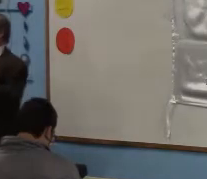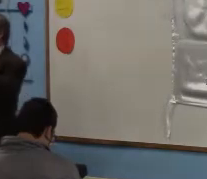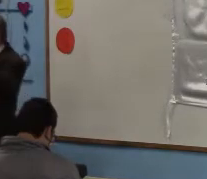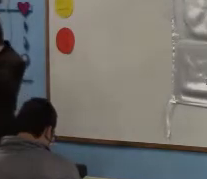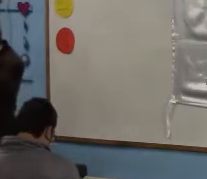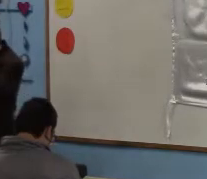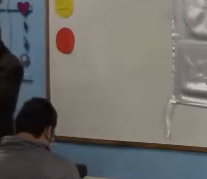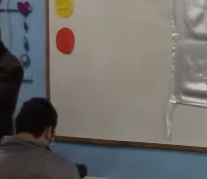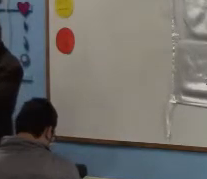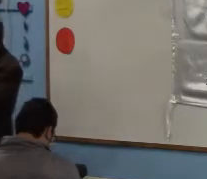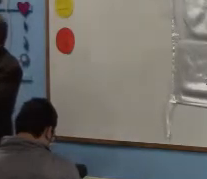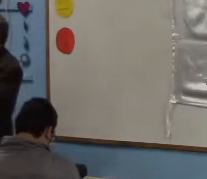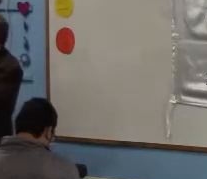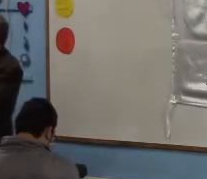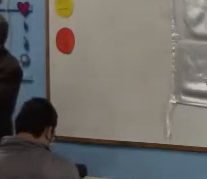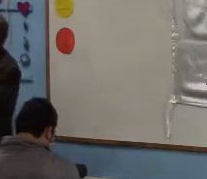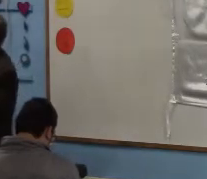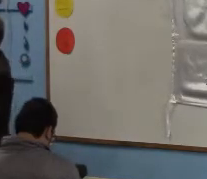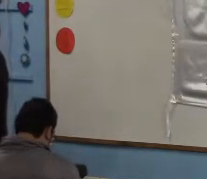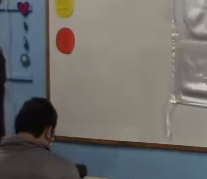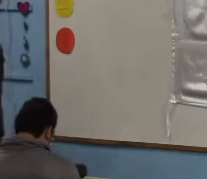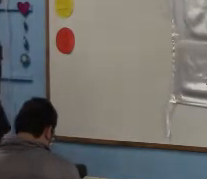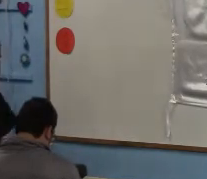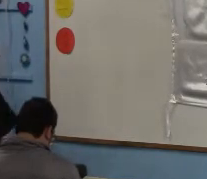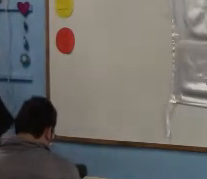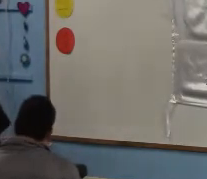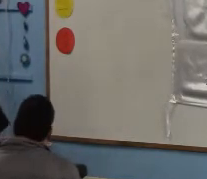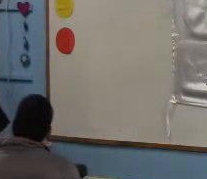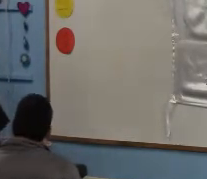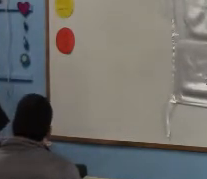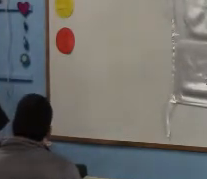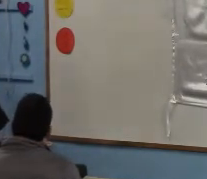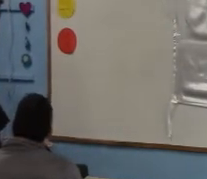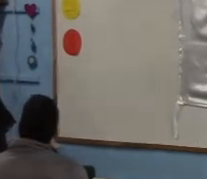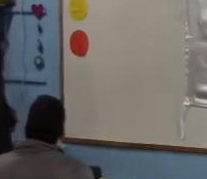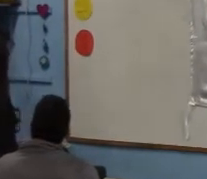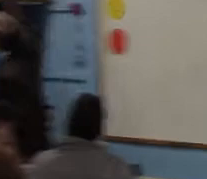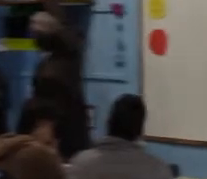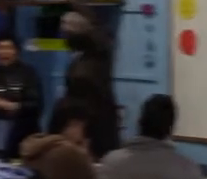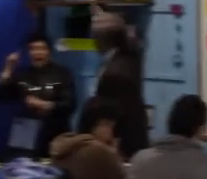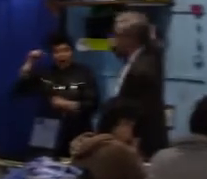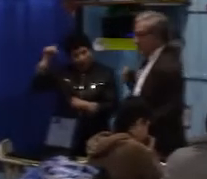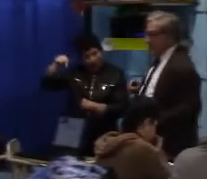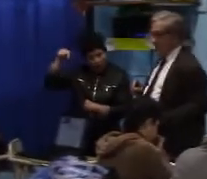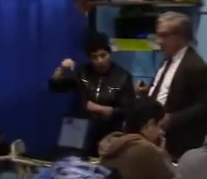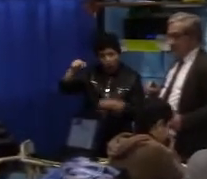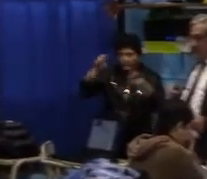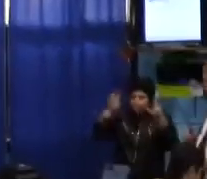No que personas o familias, sino sus descendientes.